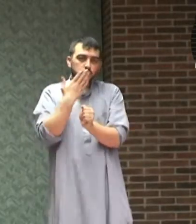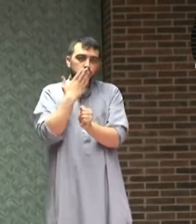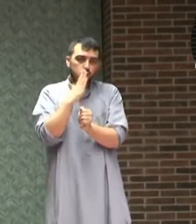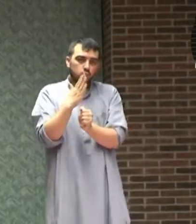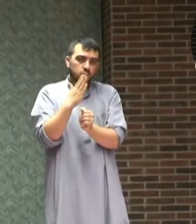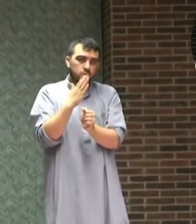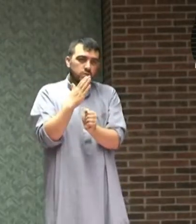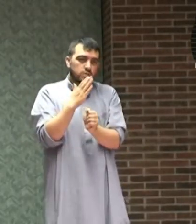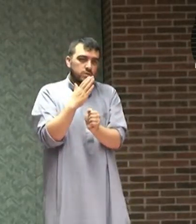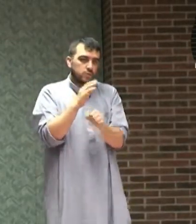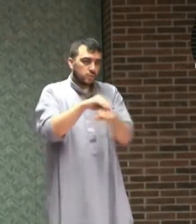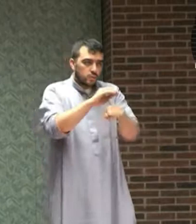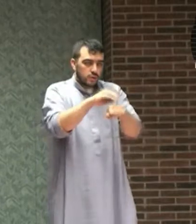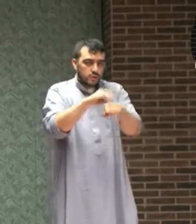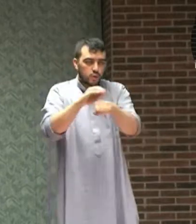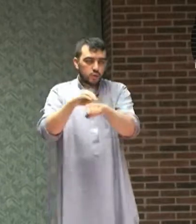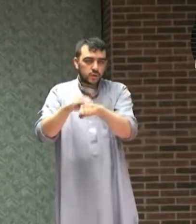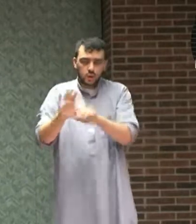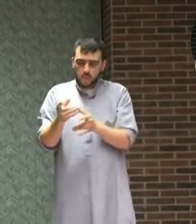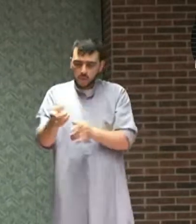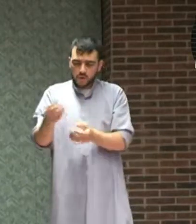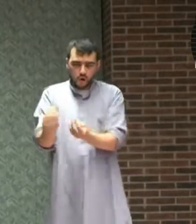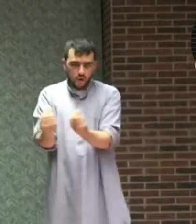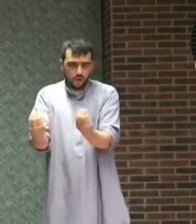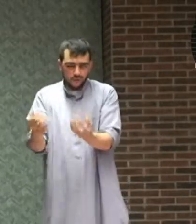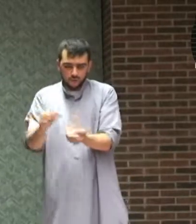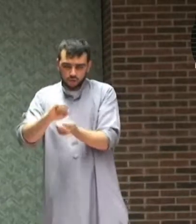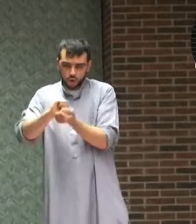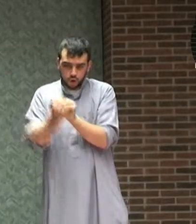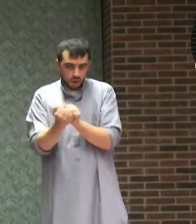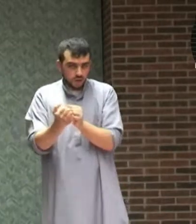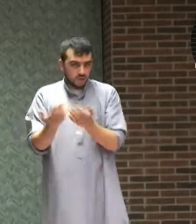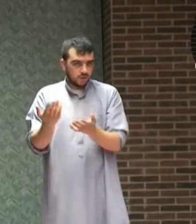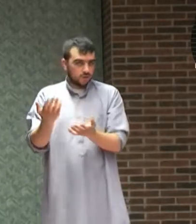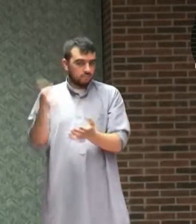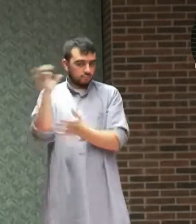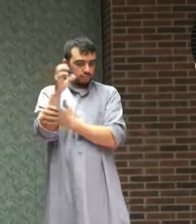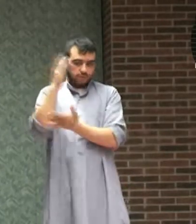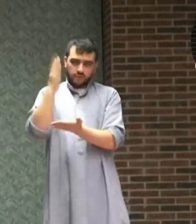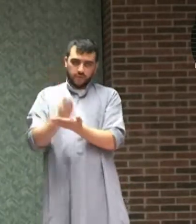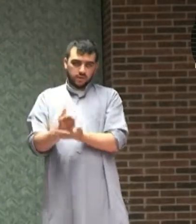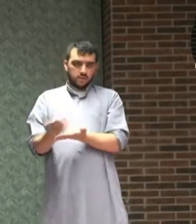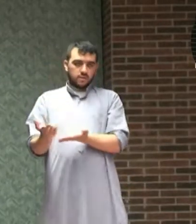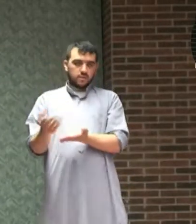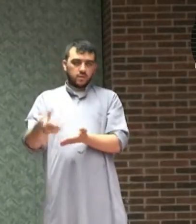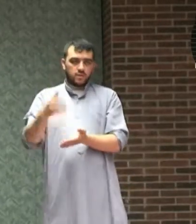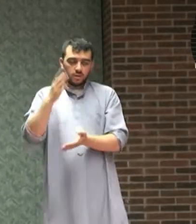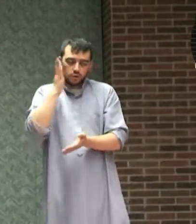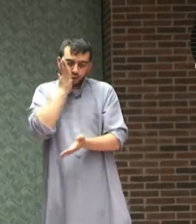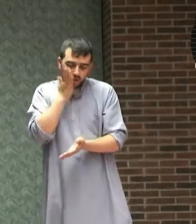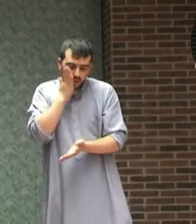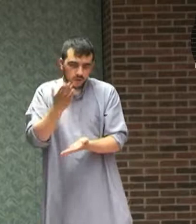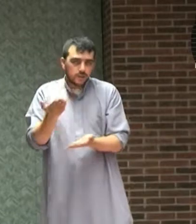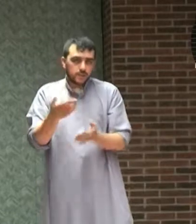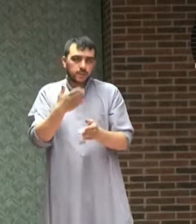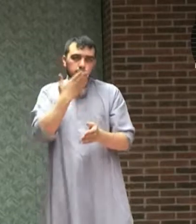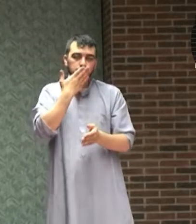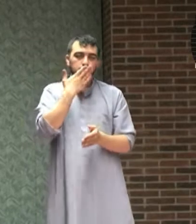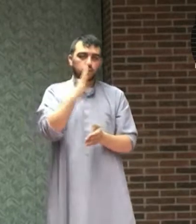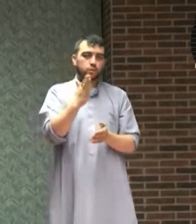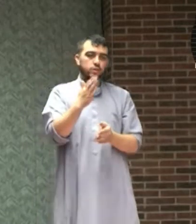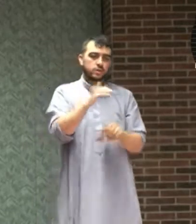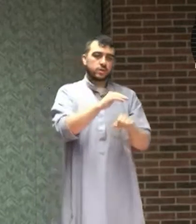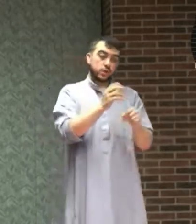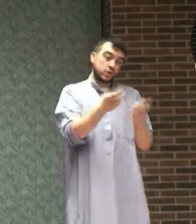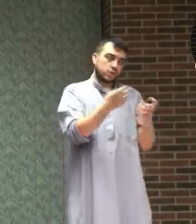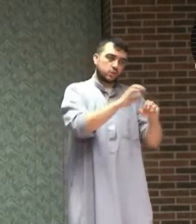comment faire pour que ses enfants puissent s'améliorer et améliorer leur comportement et